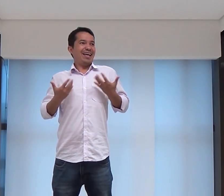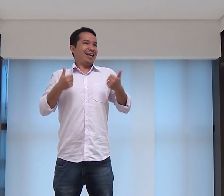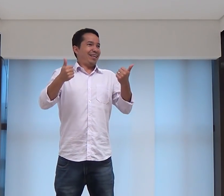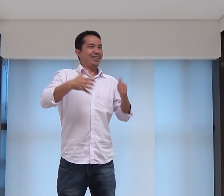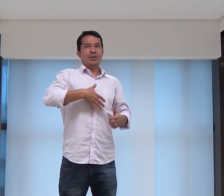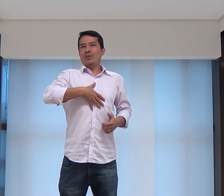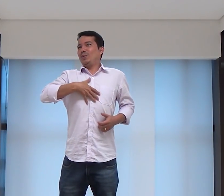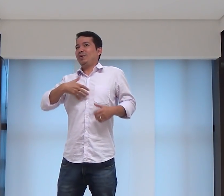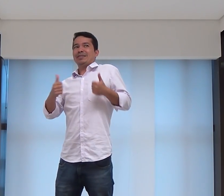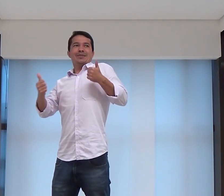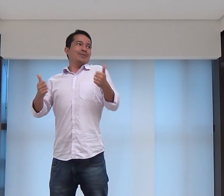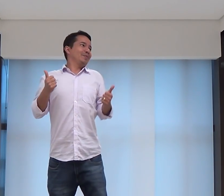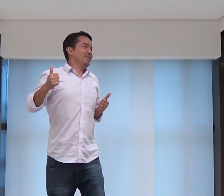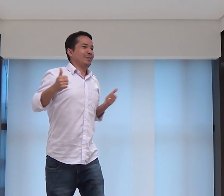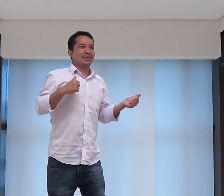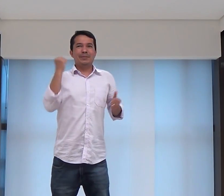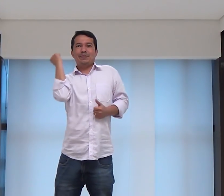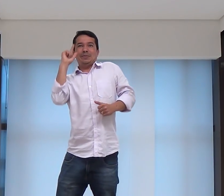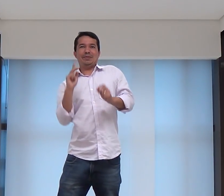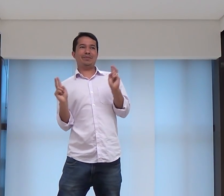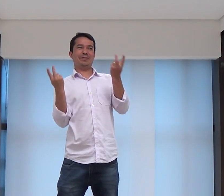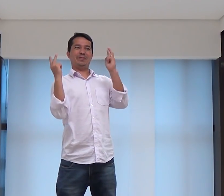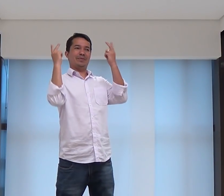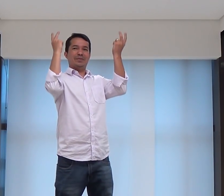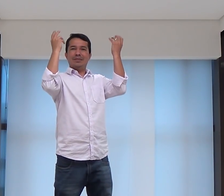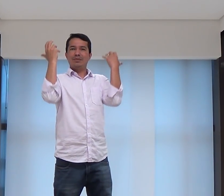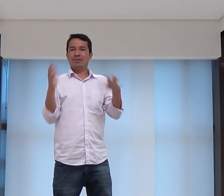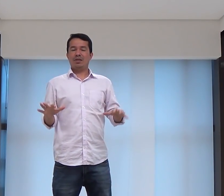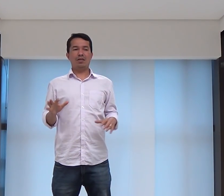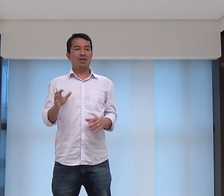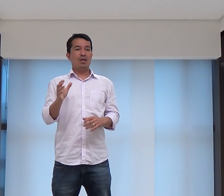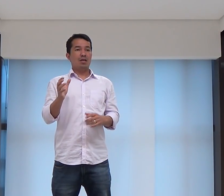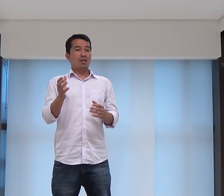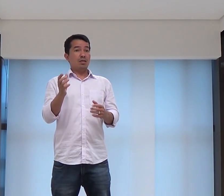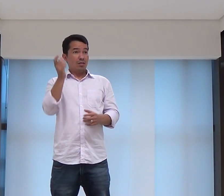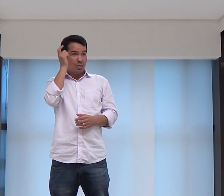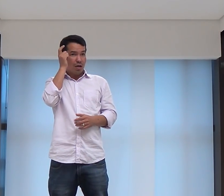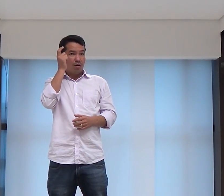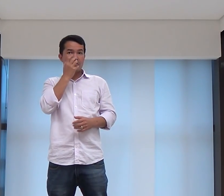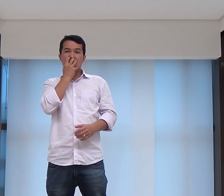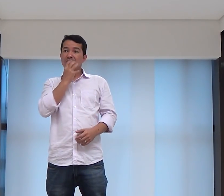E o diabo não quer que nós fiquemos bem, que nós conquistamos os bênçãos de Deus. Não, ele não quer.